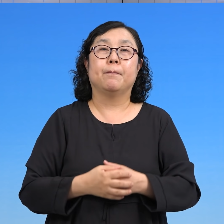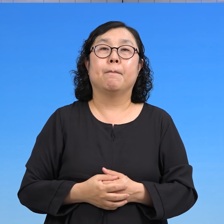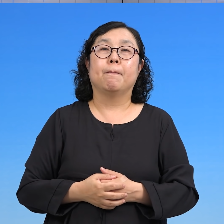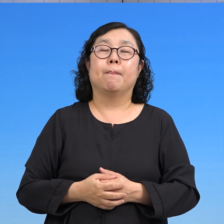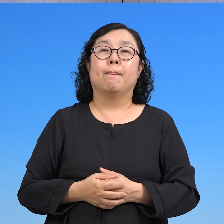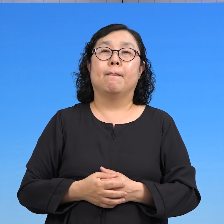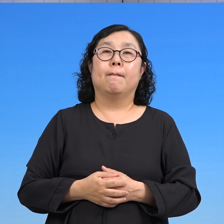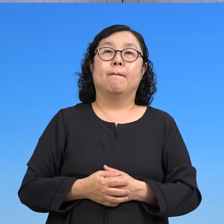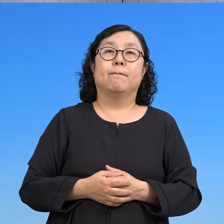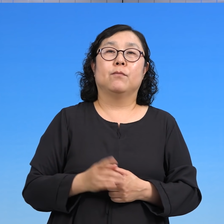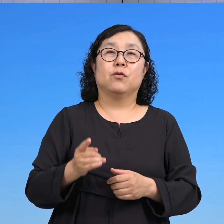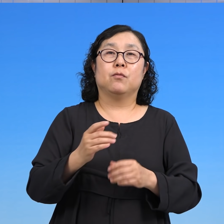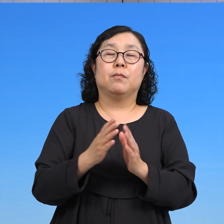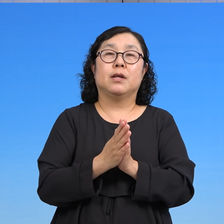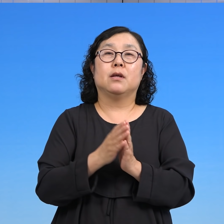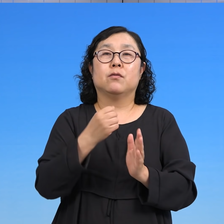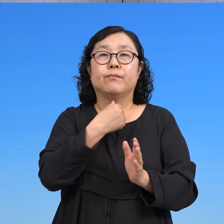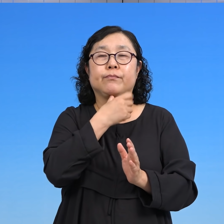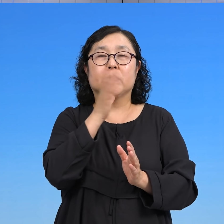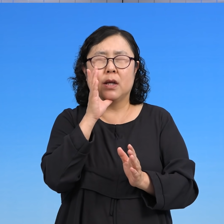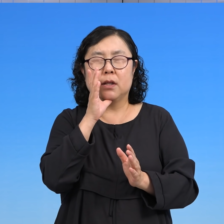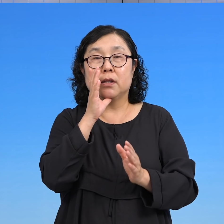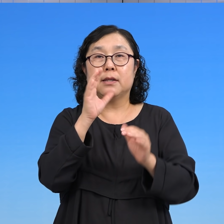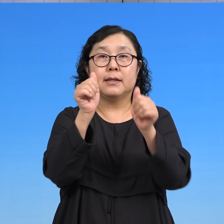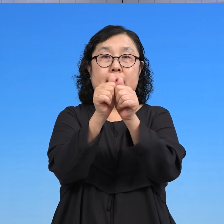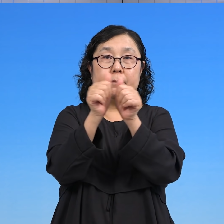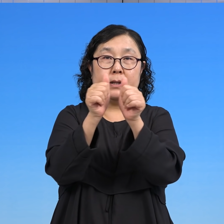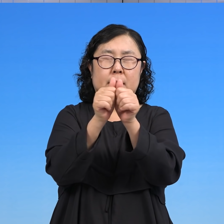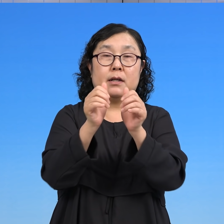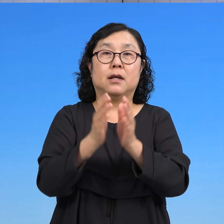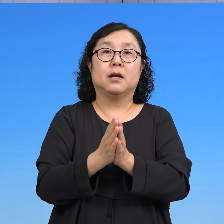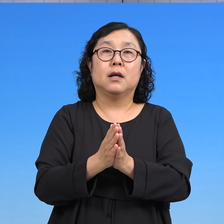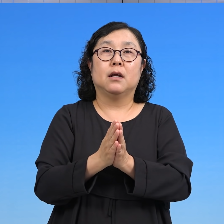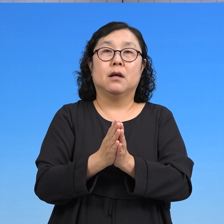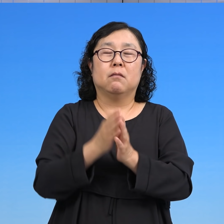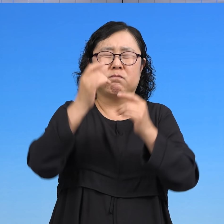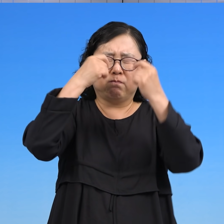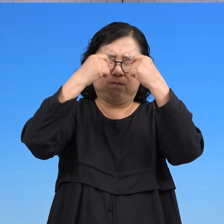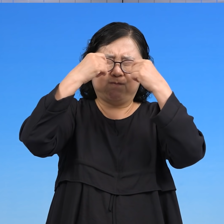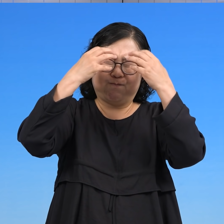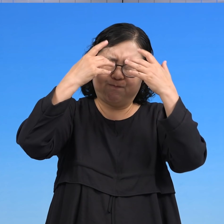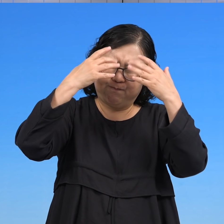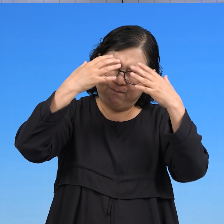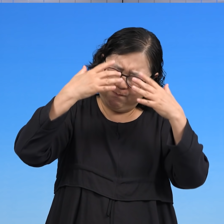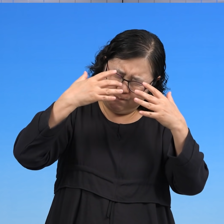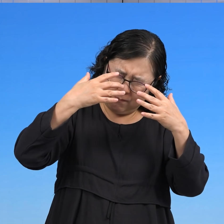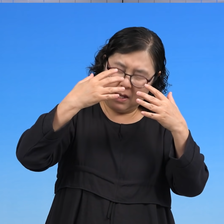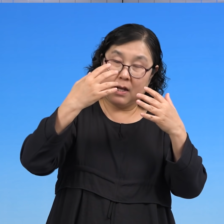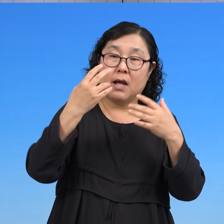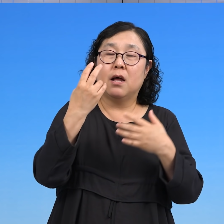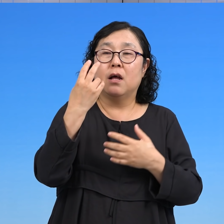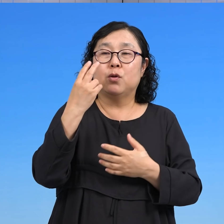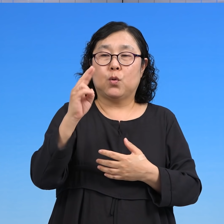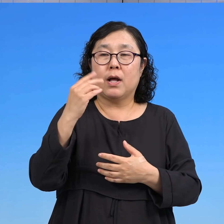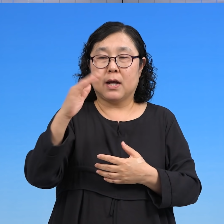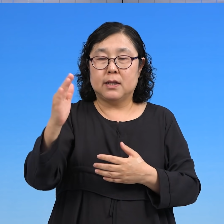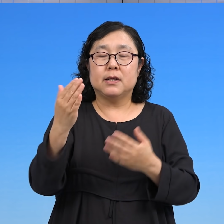요즘에 중년 남자분들이 저한테 오셔가지고 펑펑 울다 가는